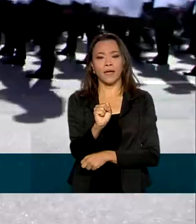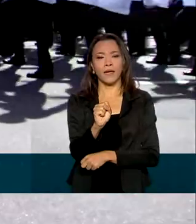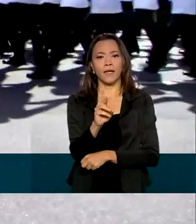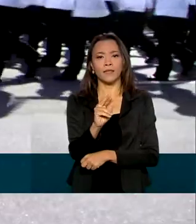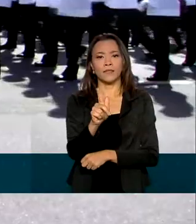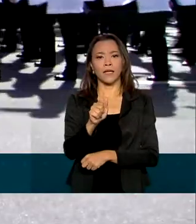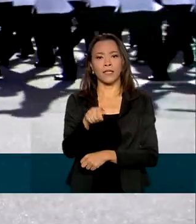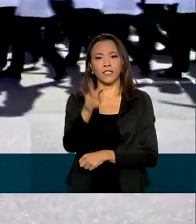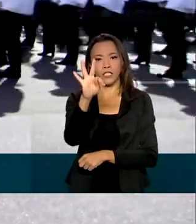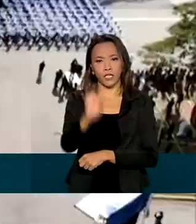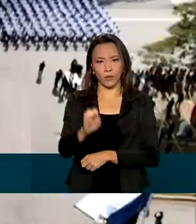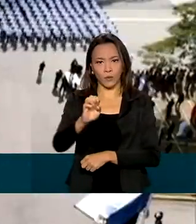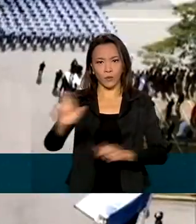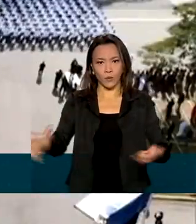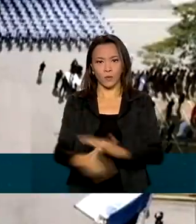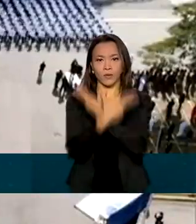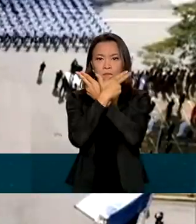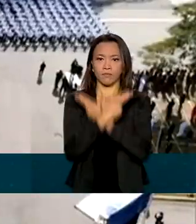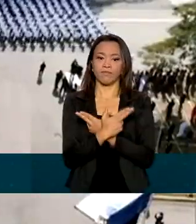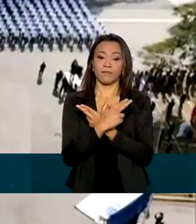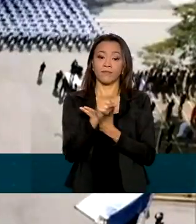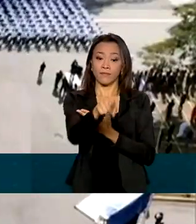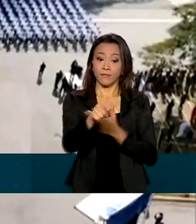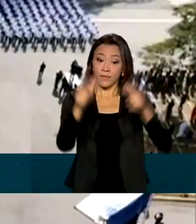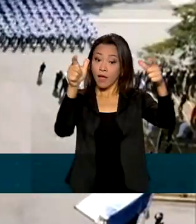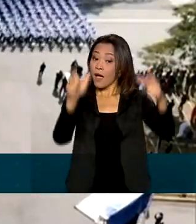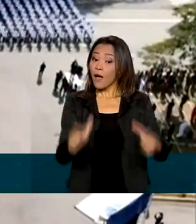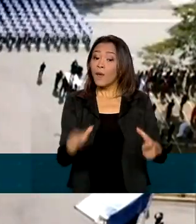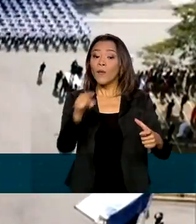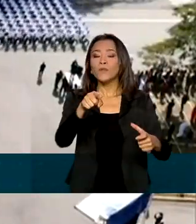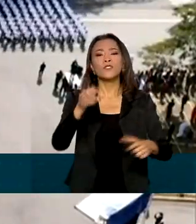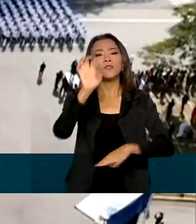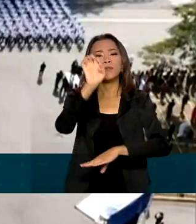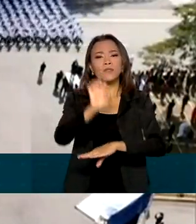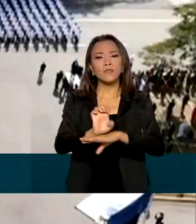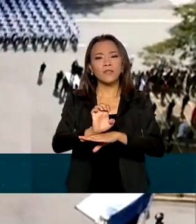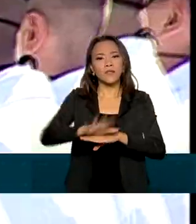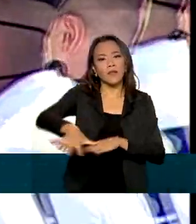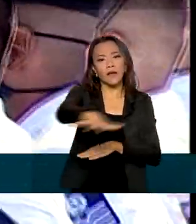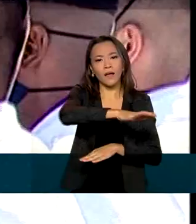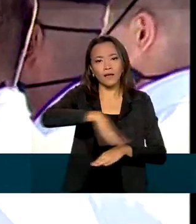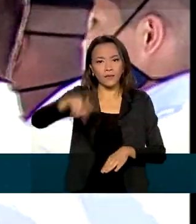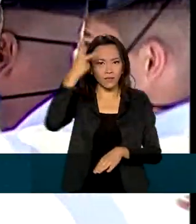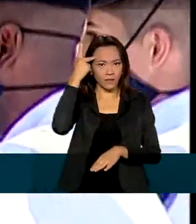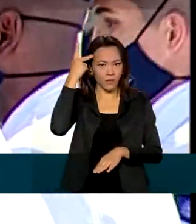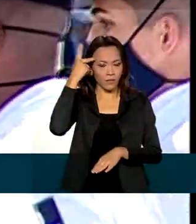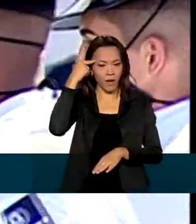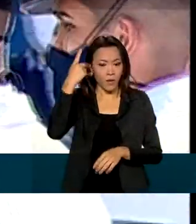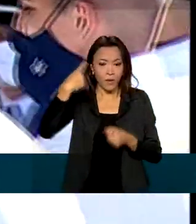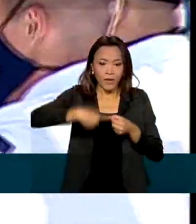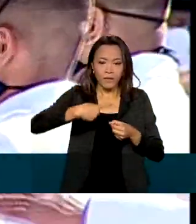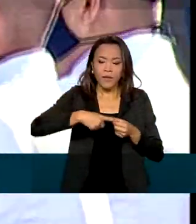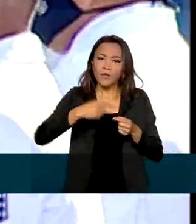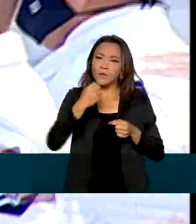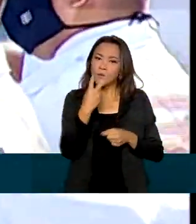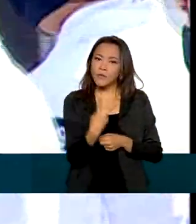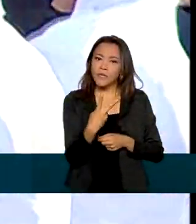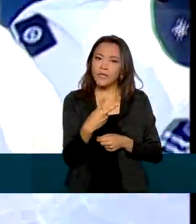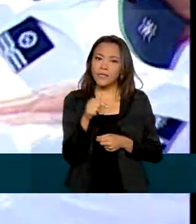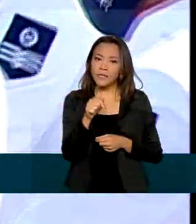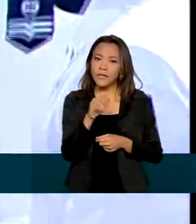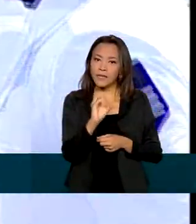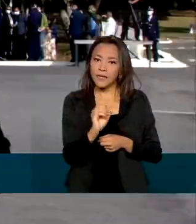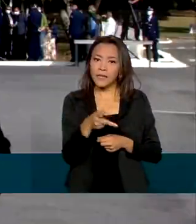especialistas de aeronáutica que fica em Guaratinguetá município Paulista a cerca de 270